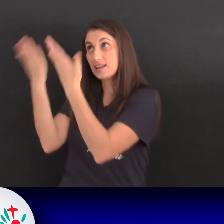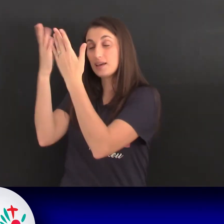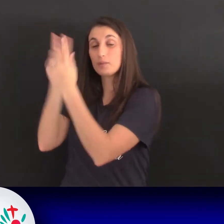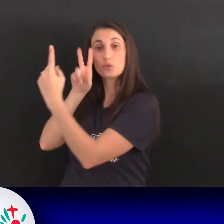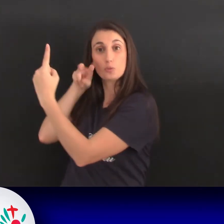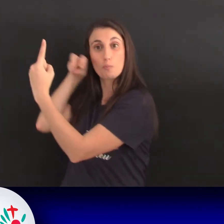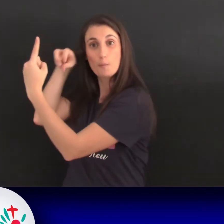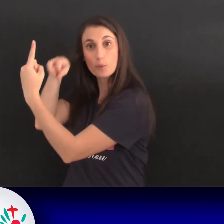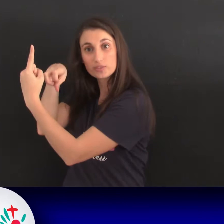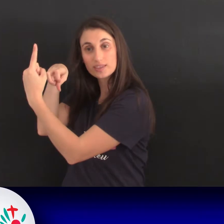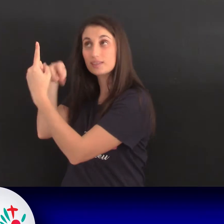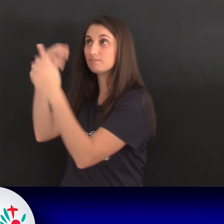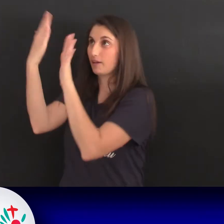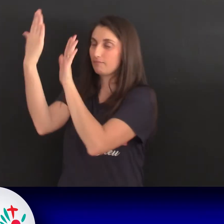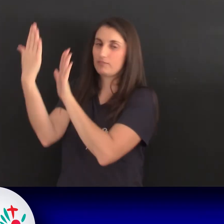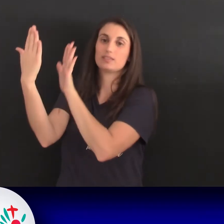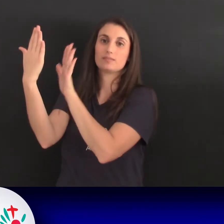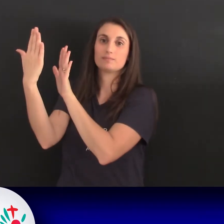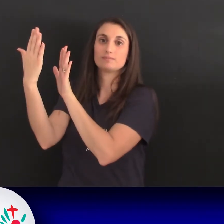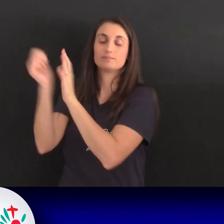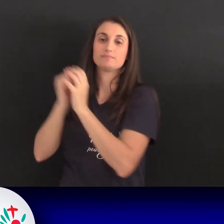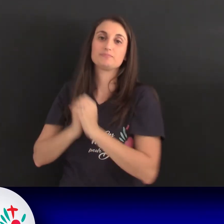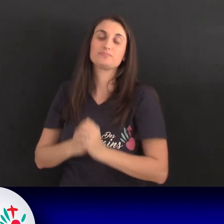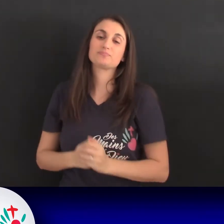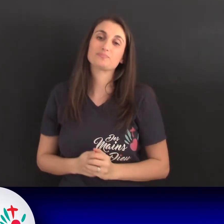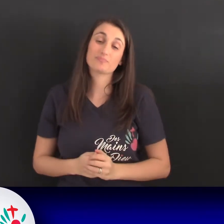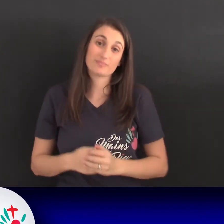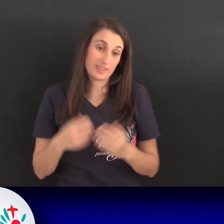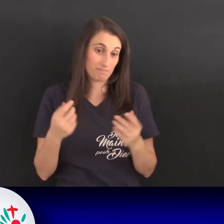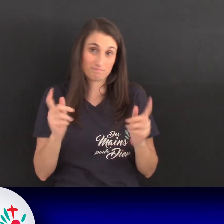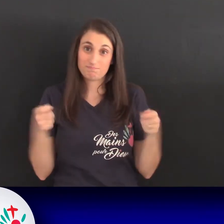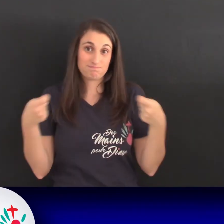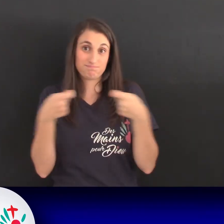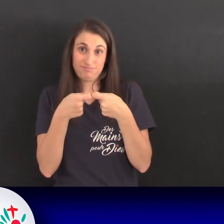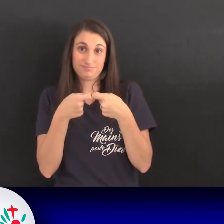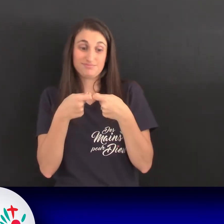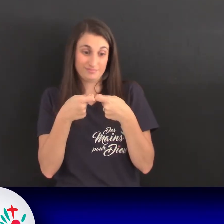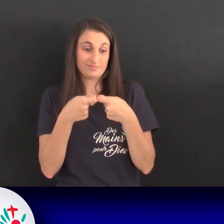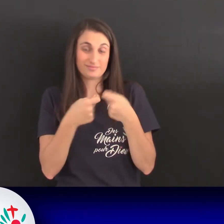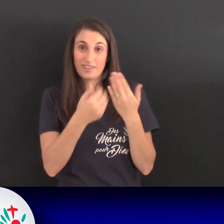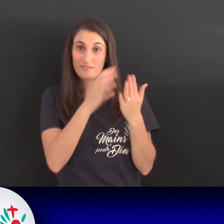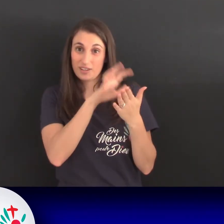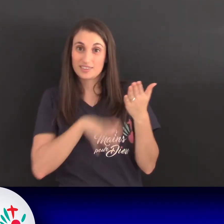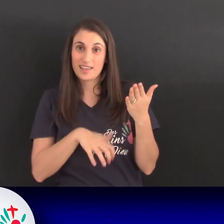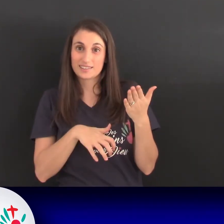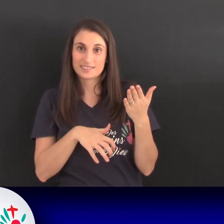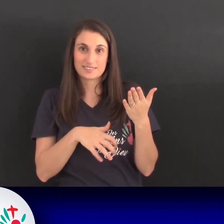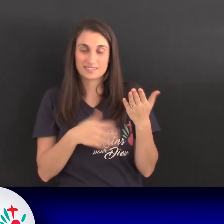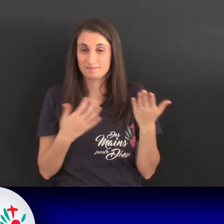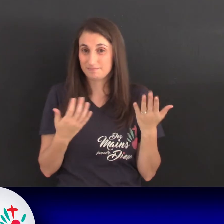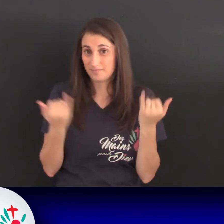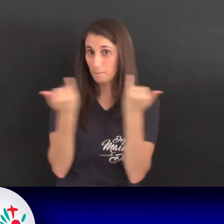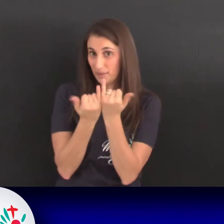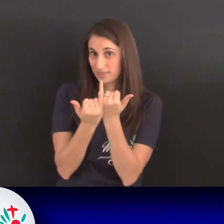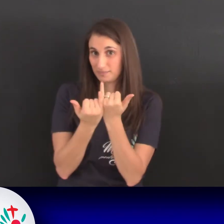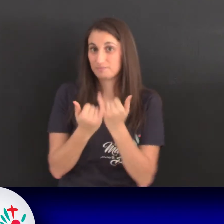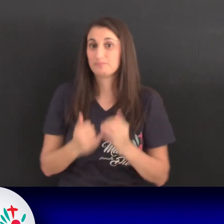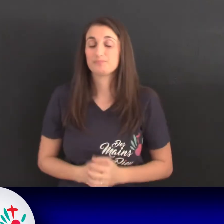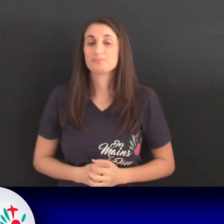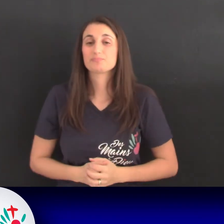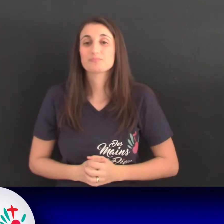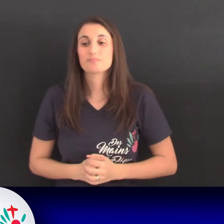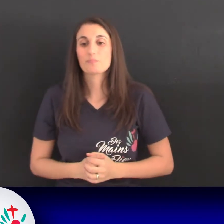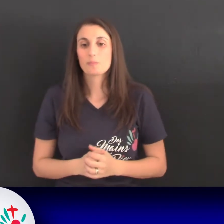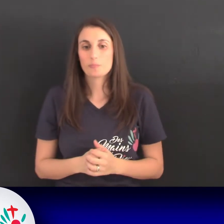prosterne devant toi. » Vraiment, ça tombe vraiment à merveille avec le passage qui vient d'être lu. Tous ensemble, maintenant, je vous invite